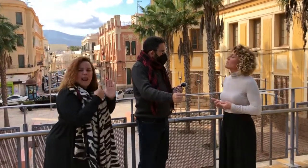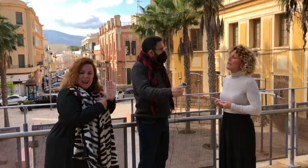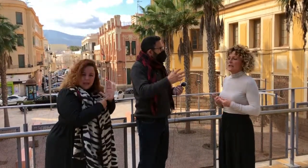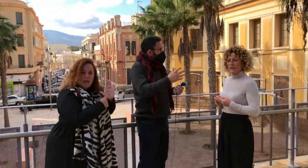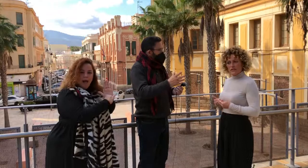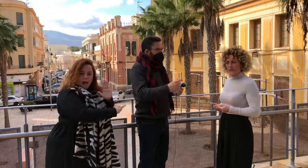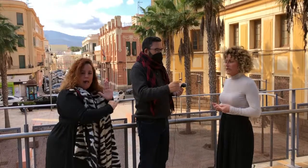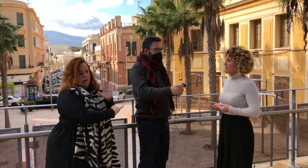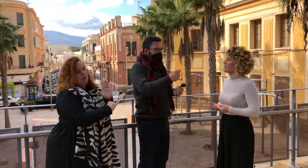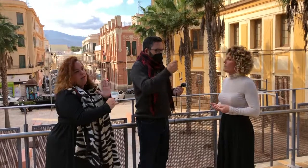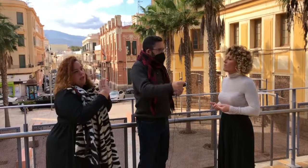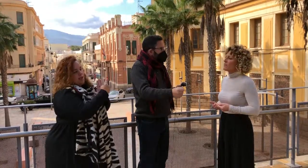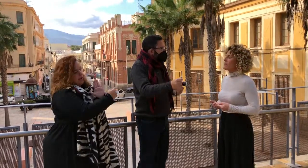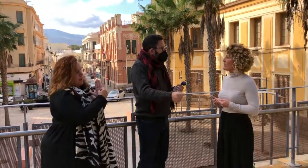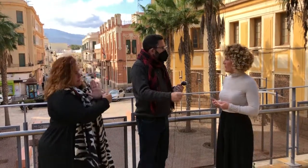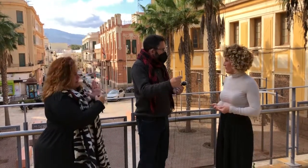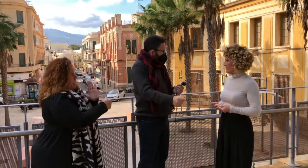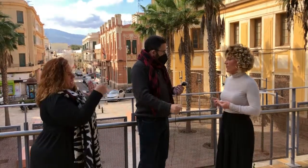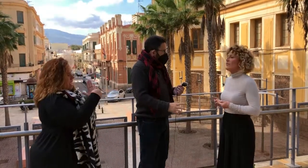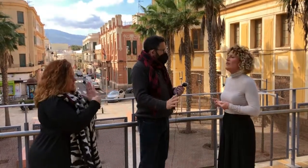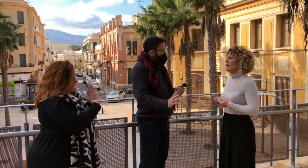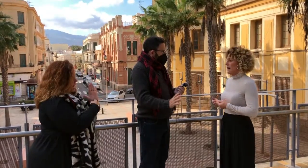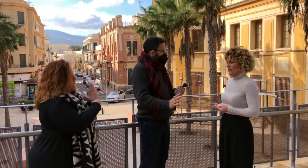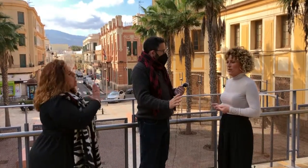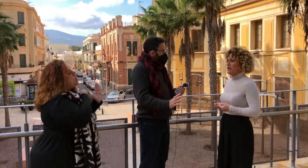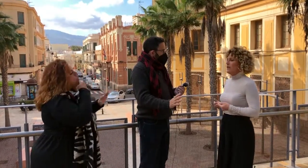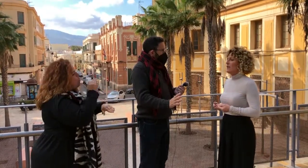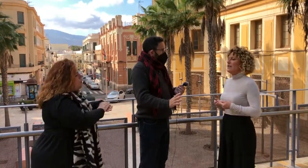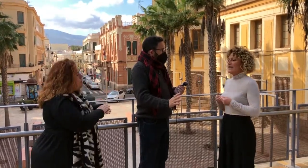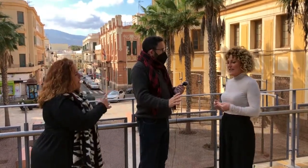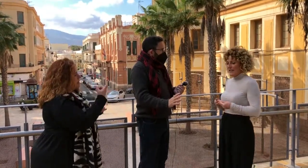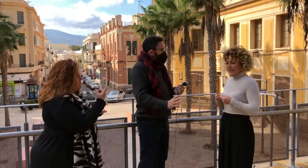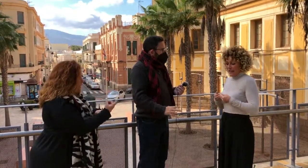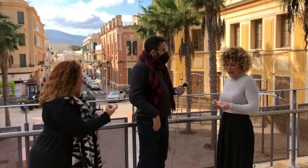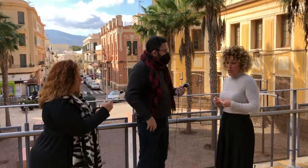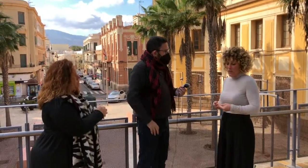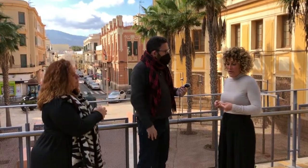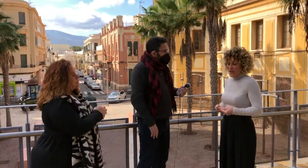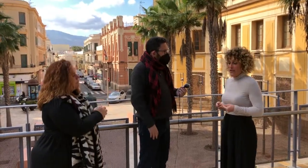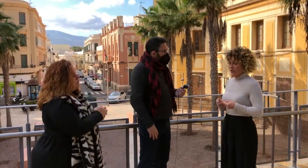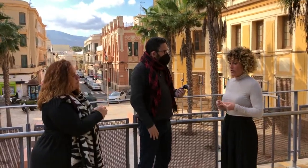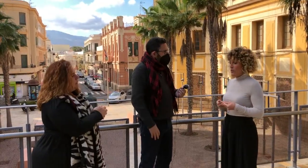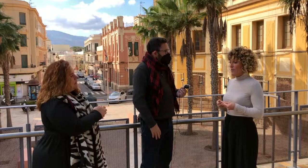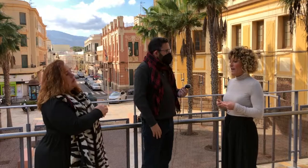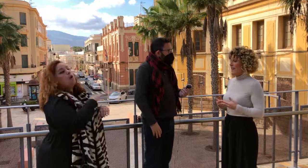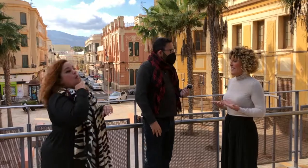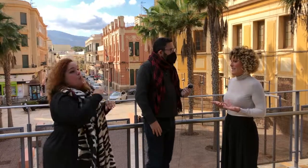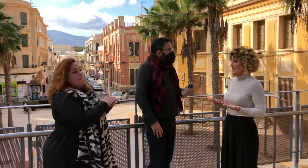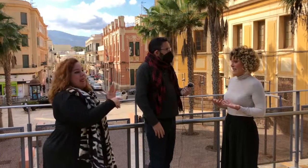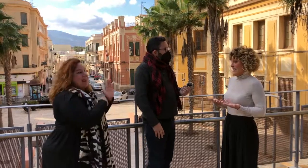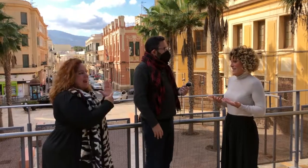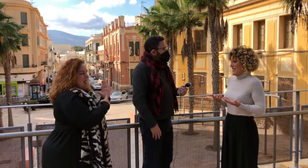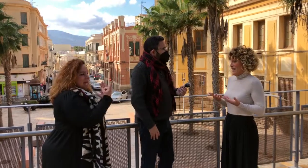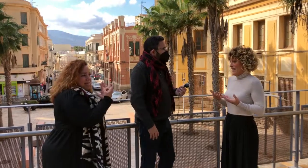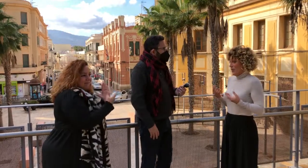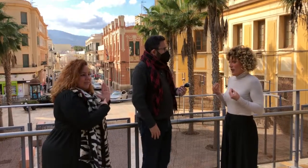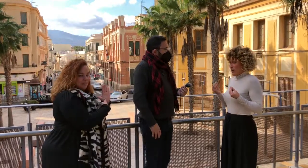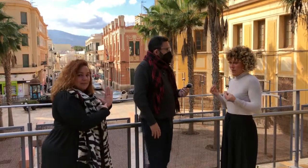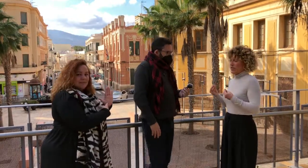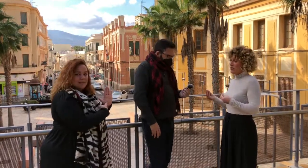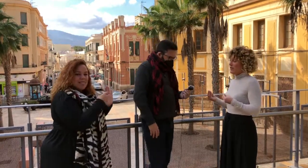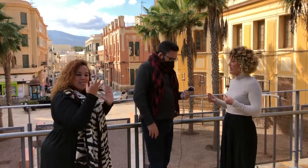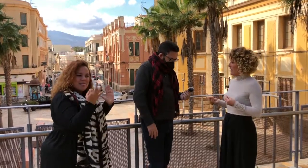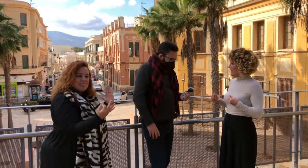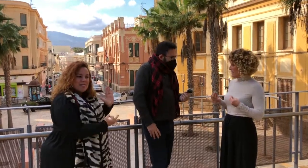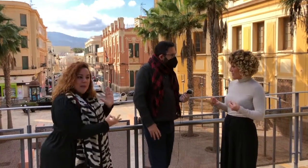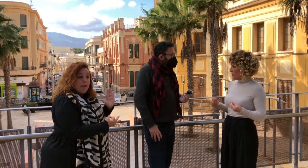sancionada, es decir, sí, se dice, esta ley hay que cumplirla. Claro, y hay que cumplirla, no se cumple, y las